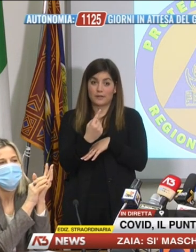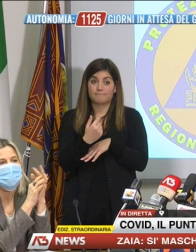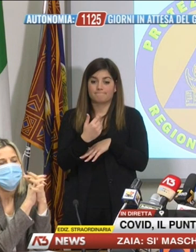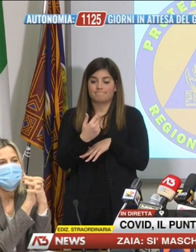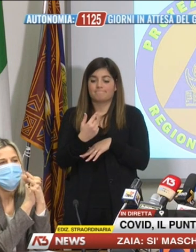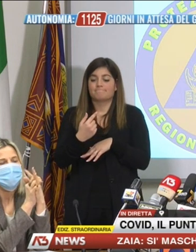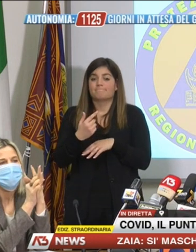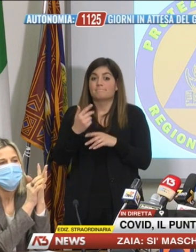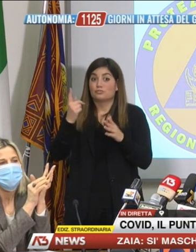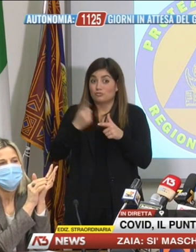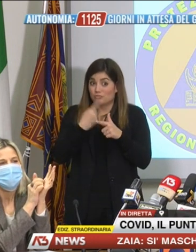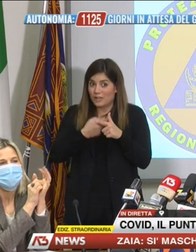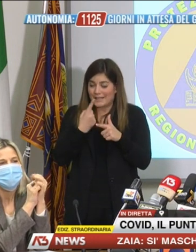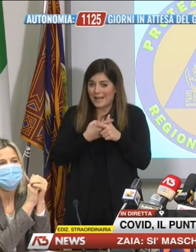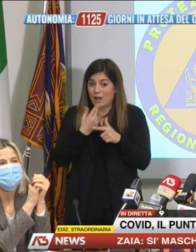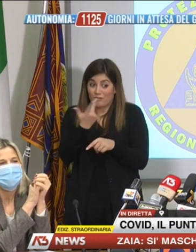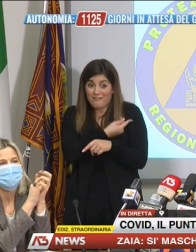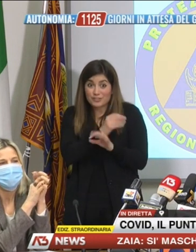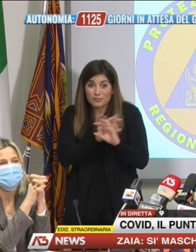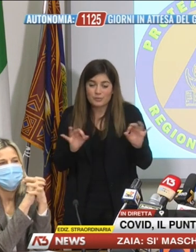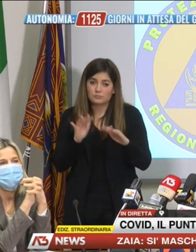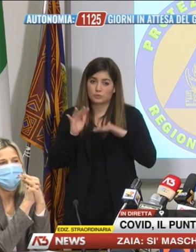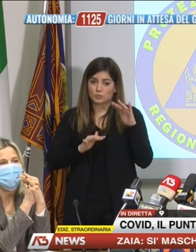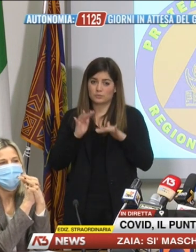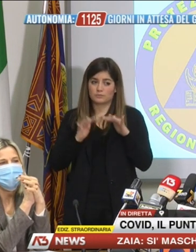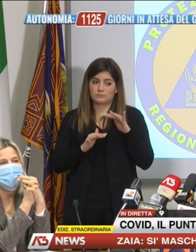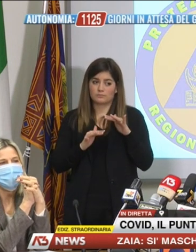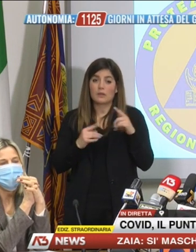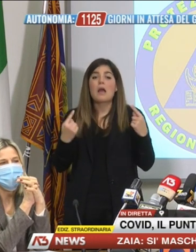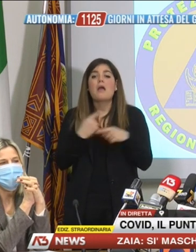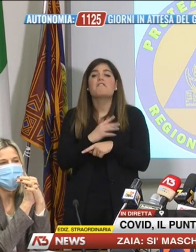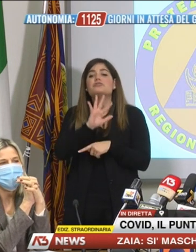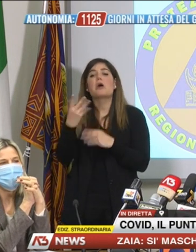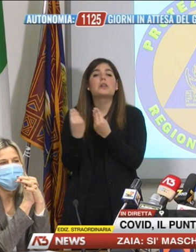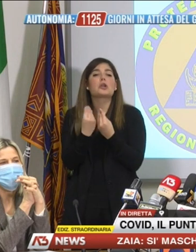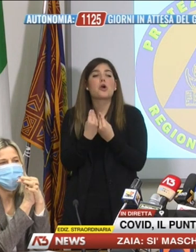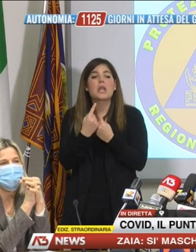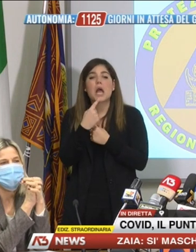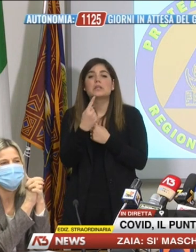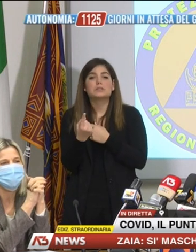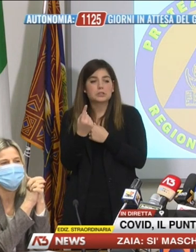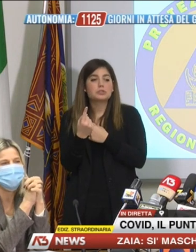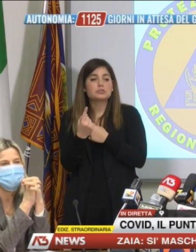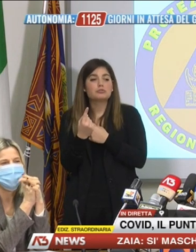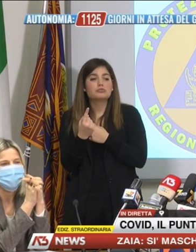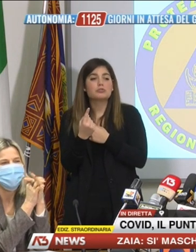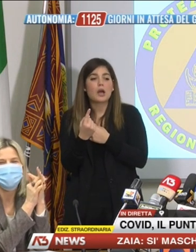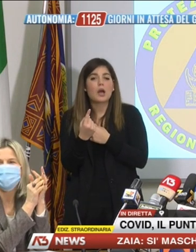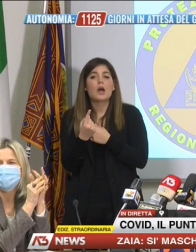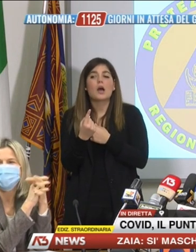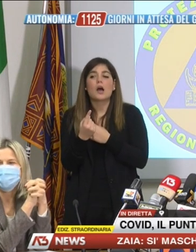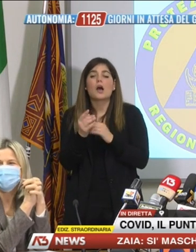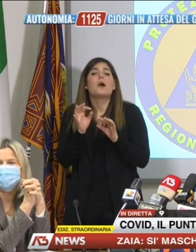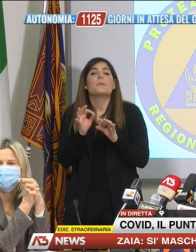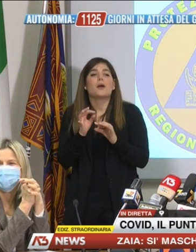Poi ovviamente sempre i colleghi hanno intervistato la Viola che dice che invece che è molto contenta di essere tra i primi